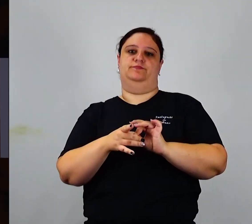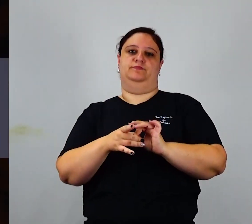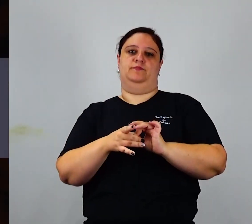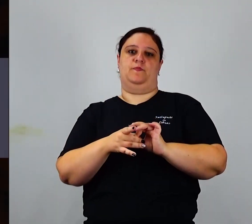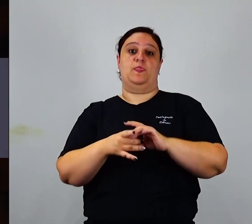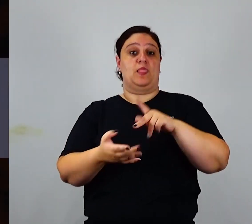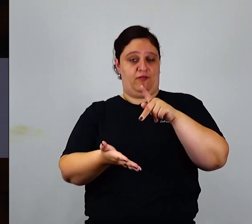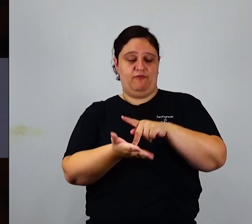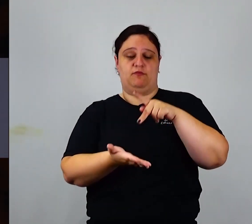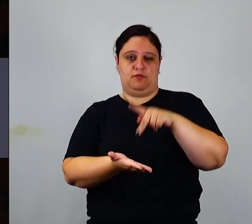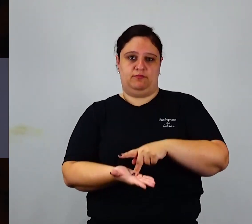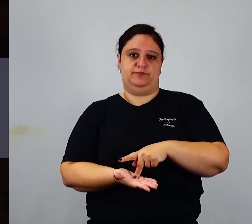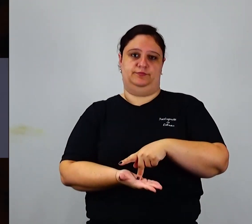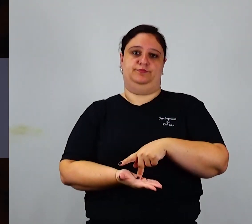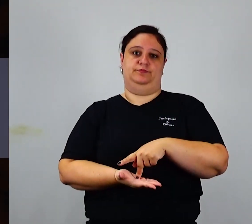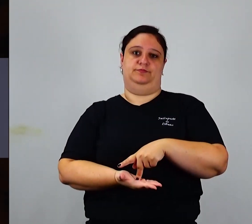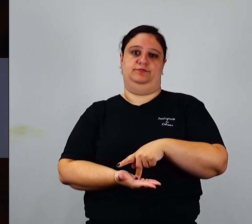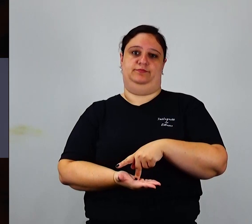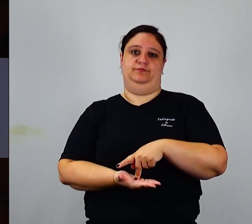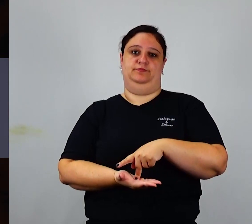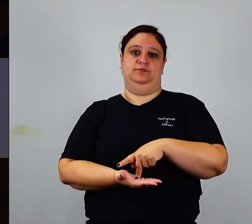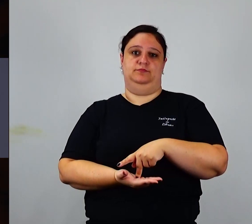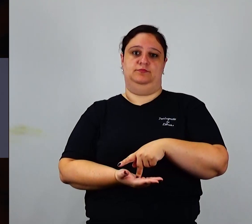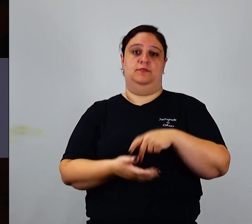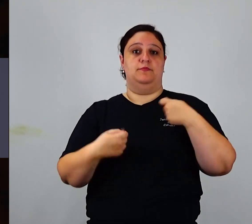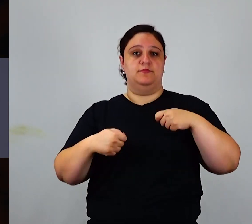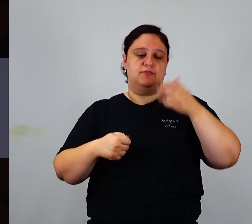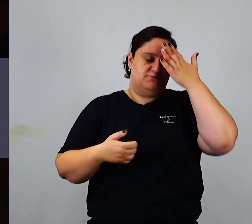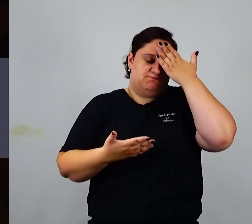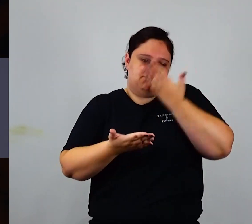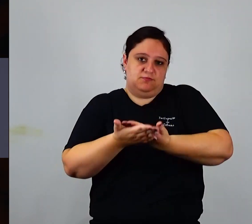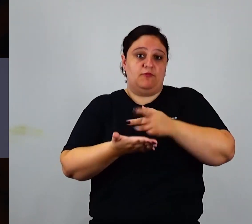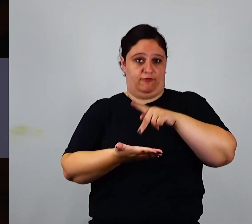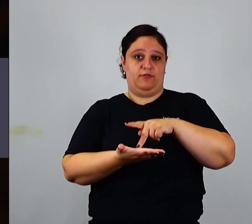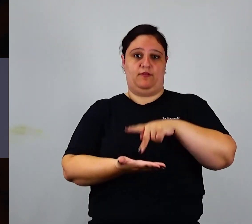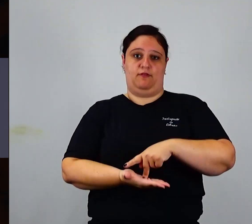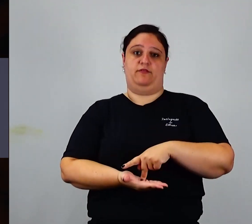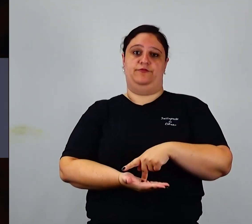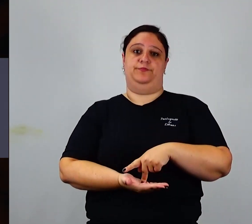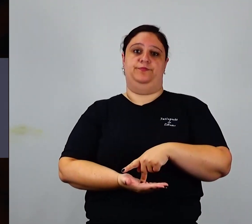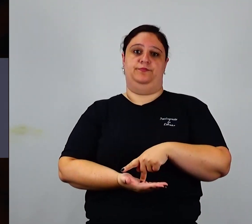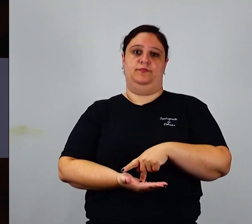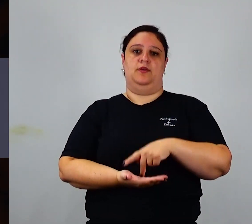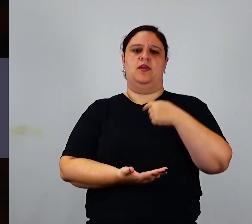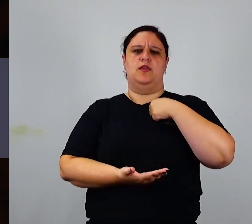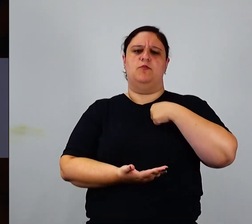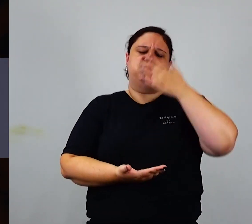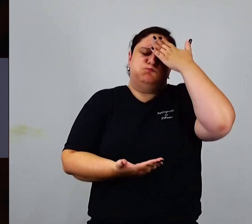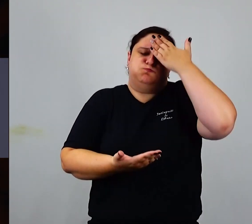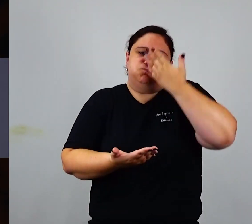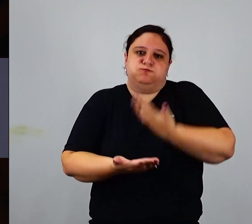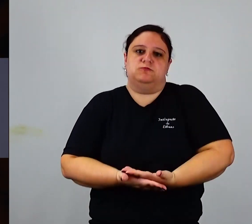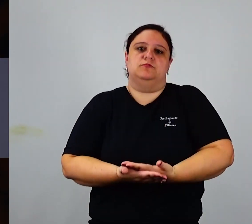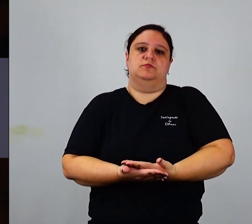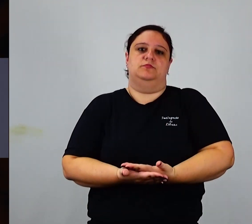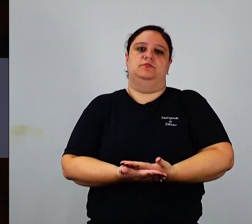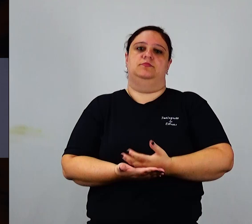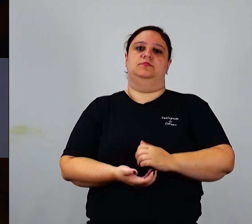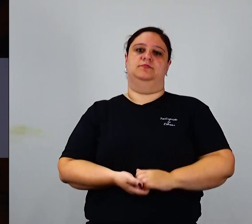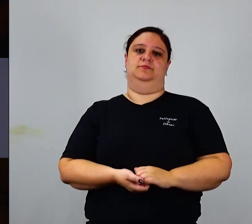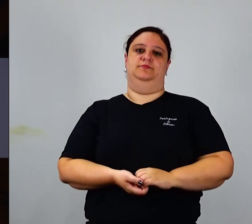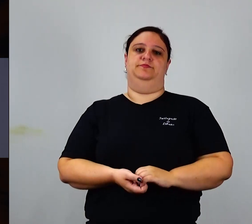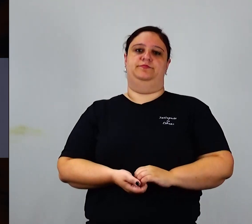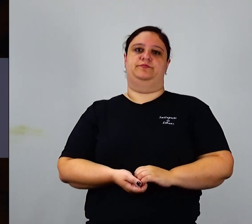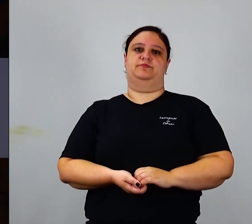Esse é um fato. Diga, esse é um fato. E eu creio nisso.